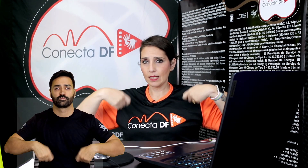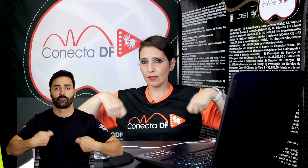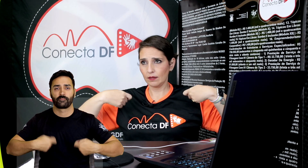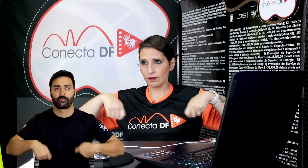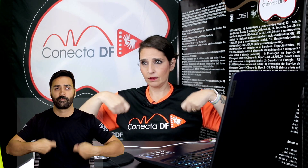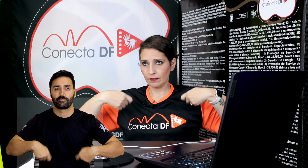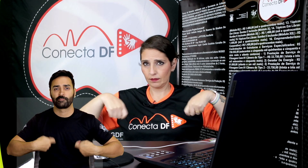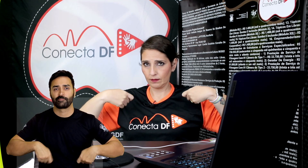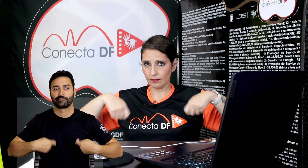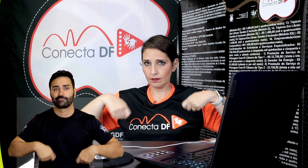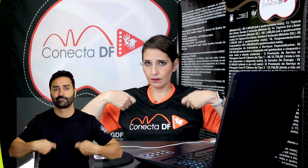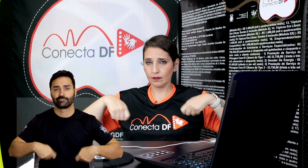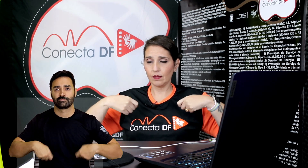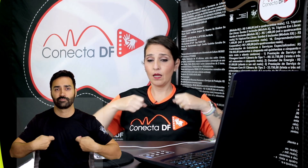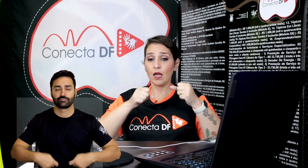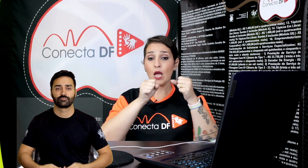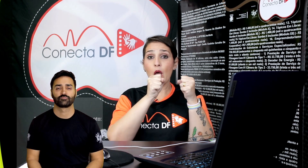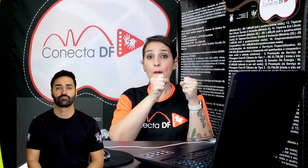Precisar.